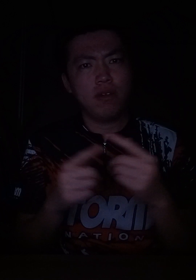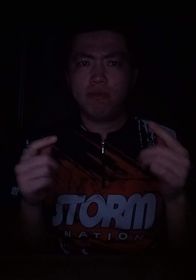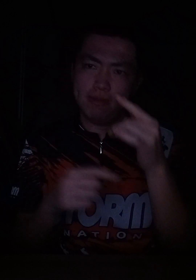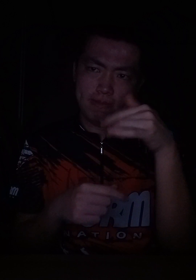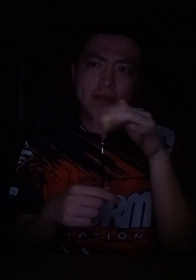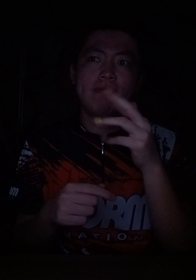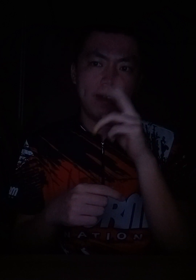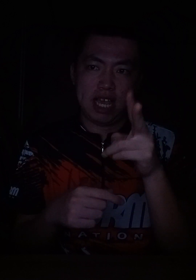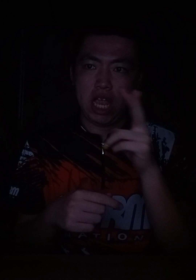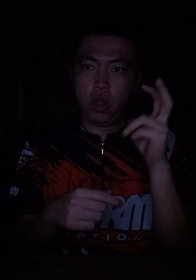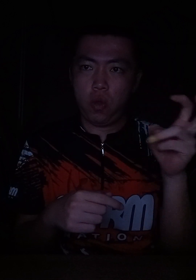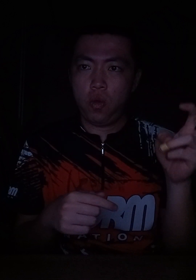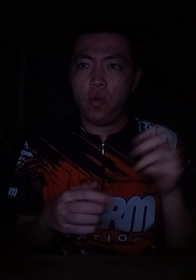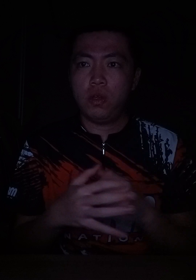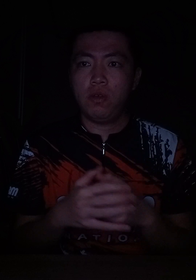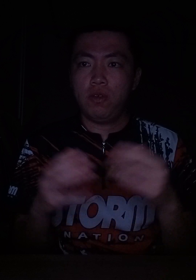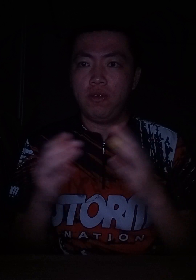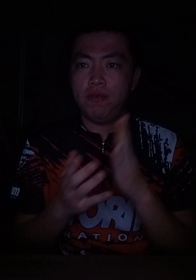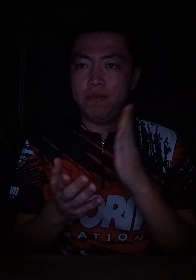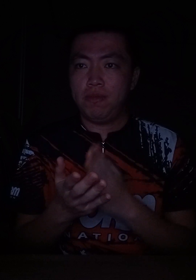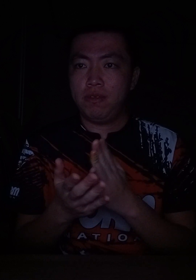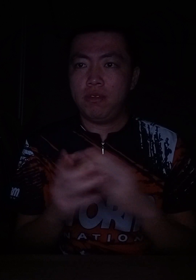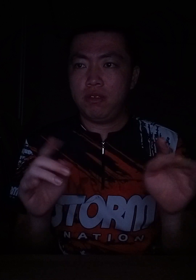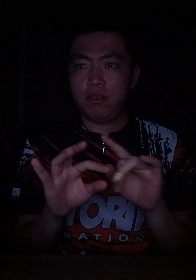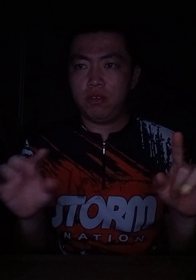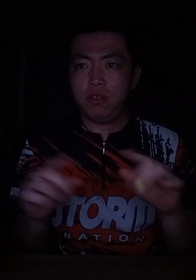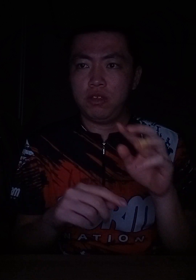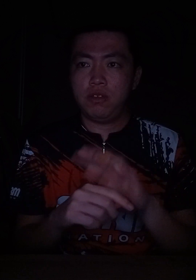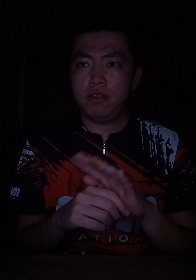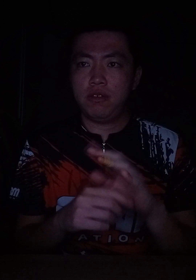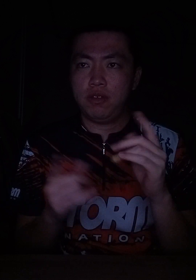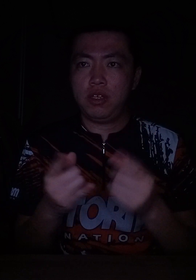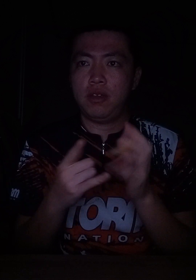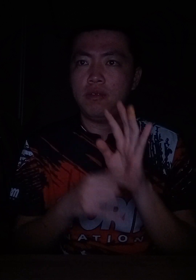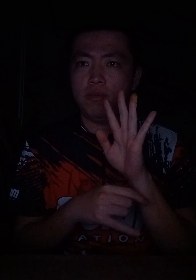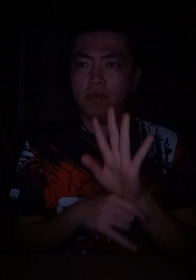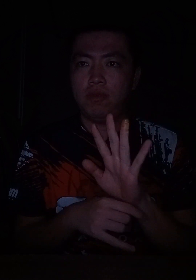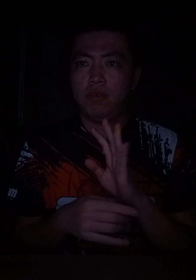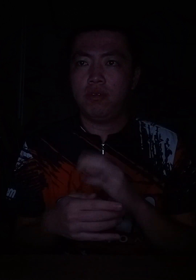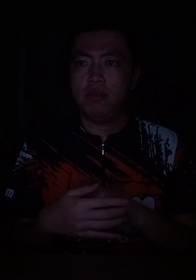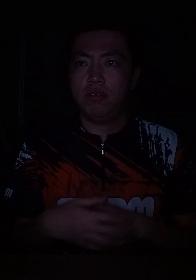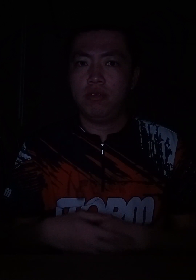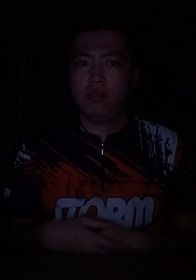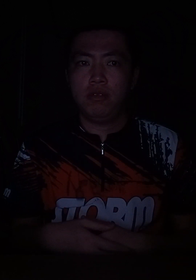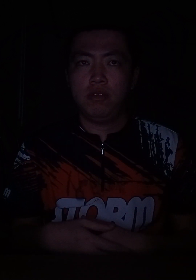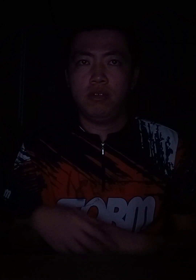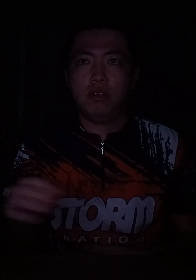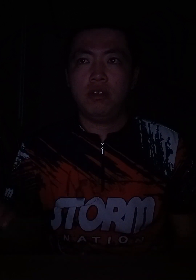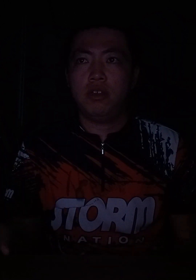안전관리자를 지정하고 법으로 정한 관련 교육까지 이수했는지도 따져볼 예정입니다. 채널A 뉴스 장우림입니다.